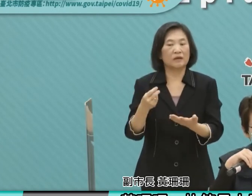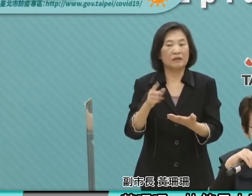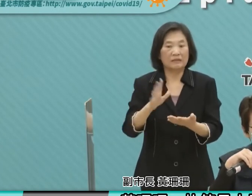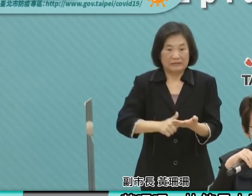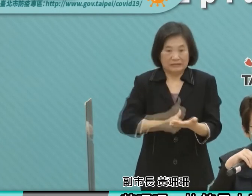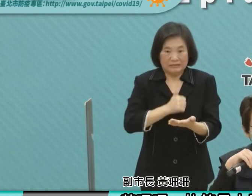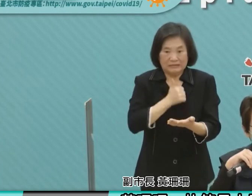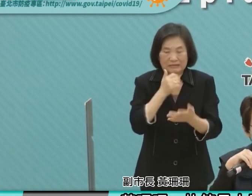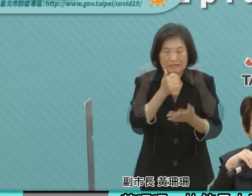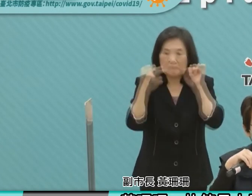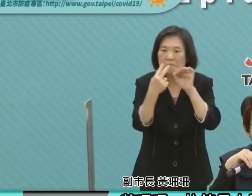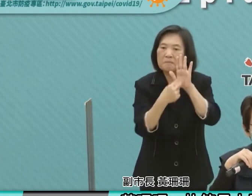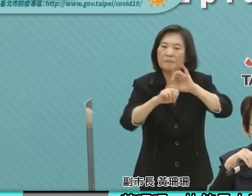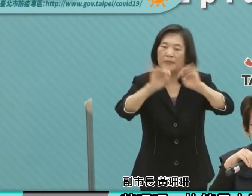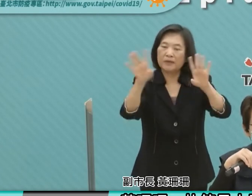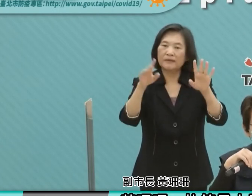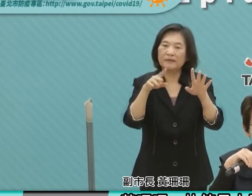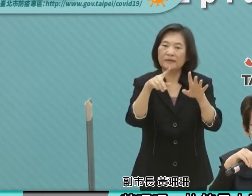实上